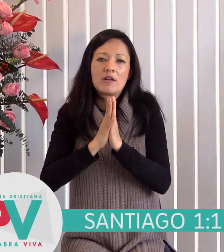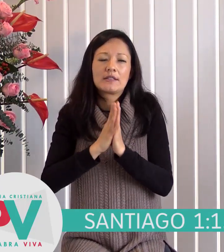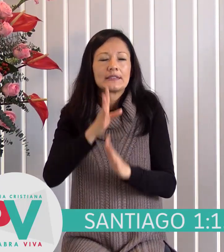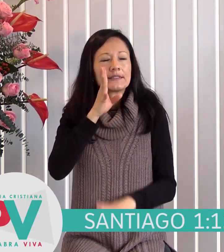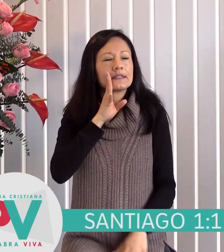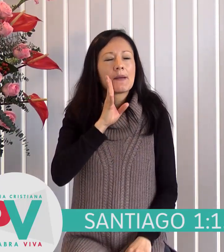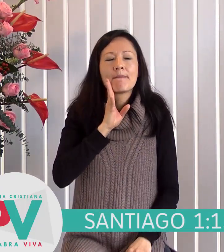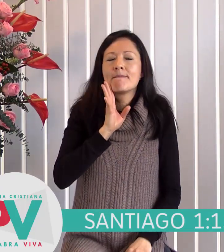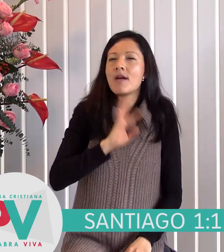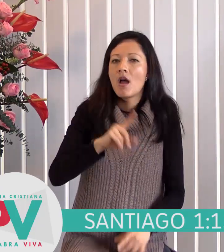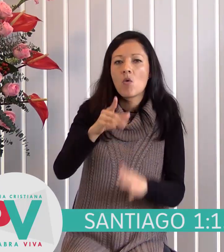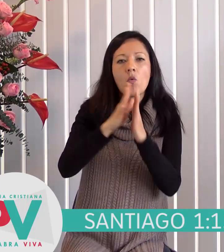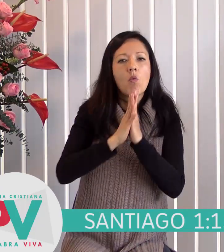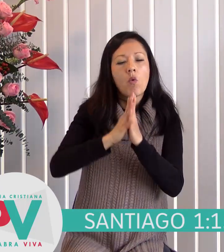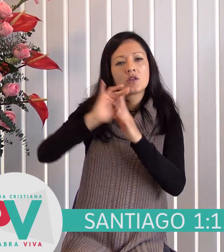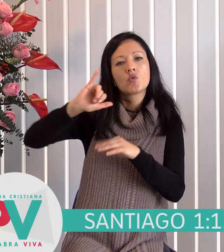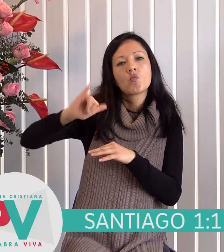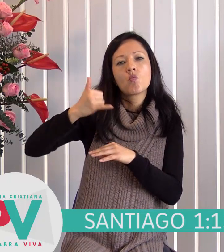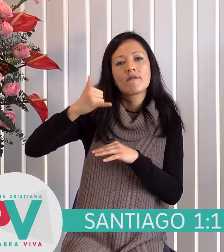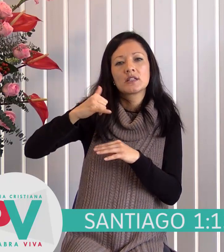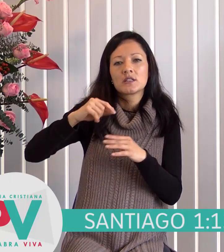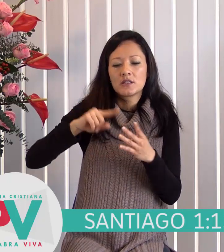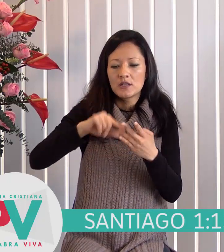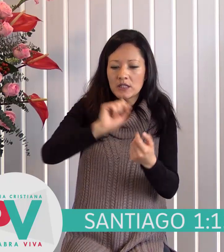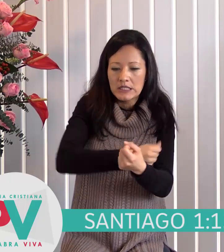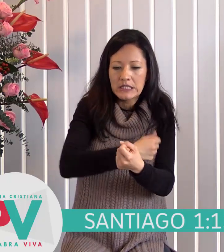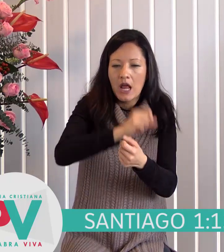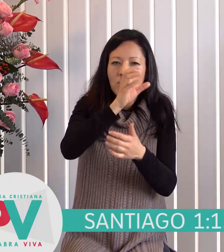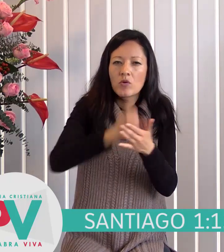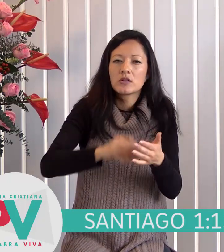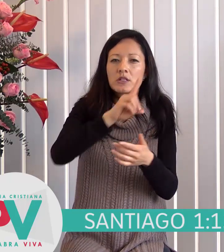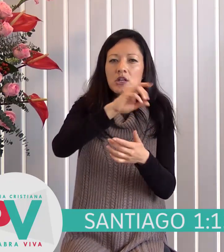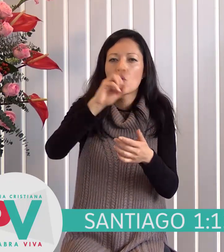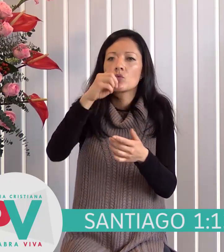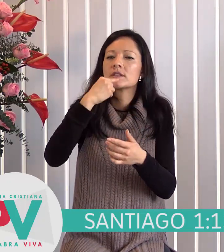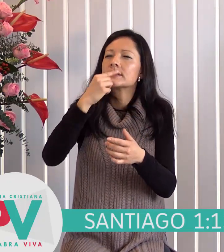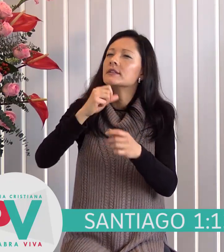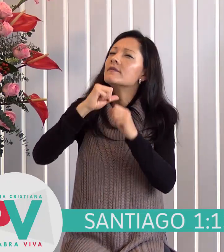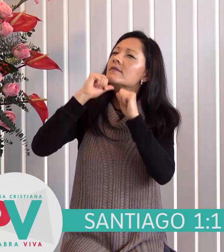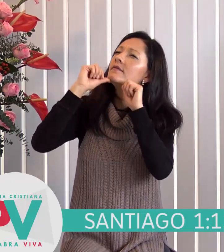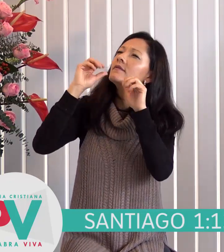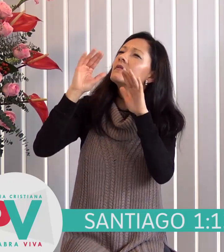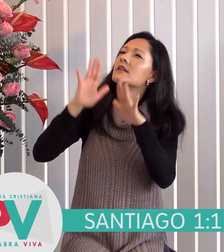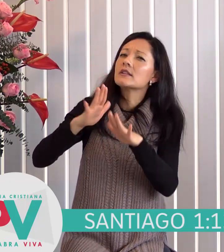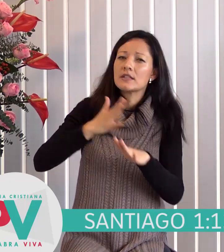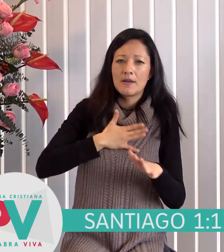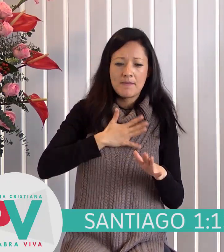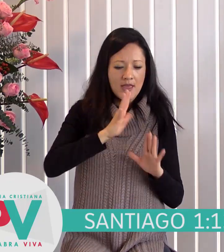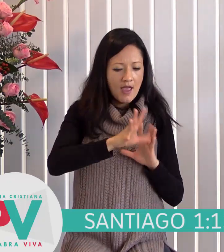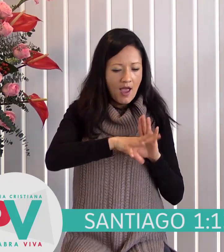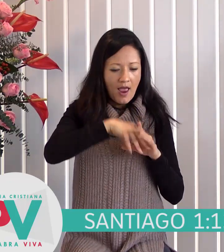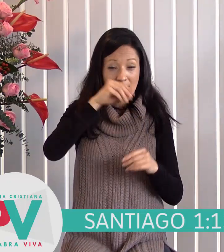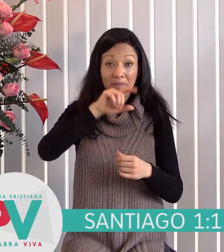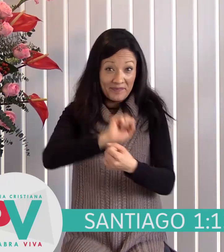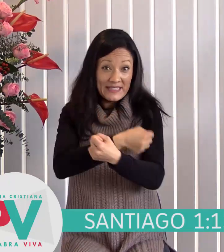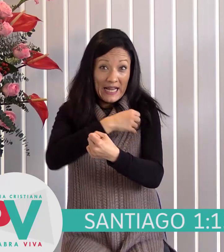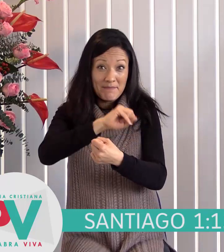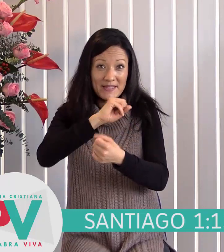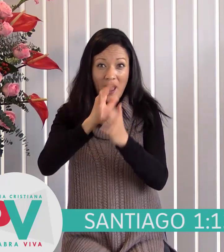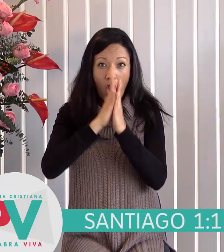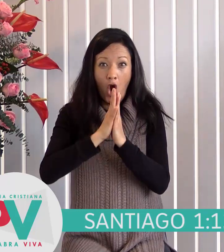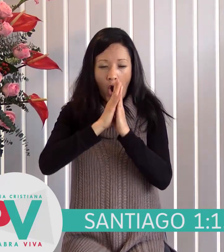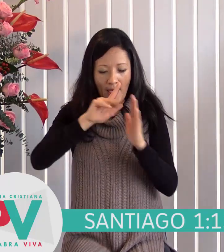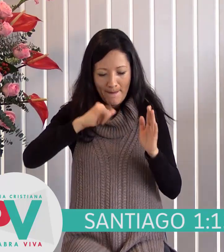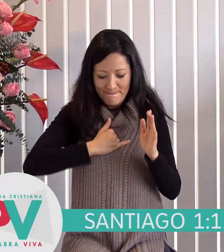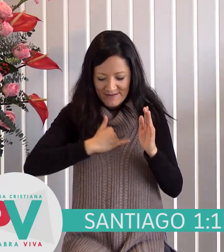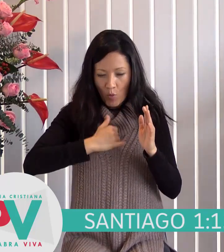encantó la oración del jueves del Salmo 101 que decía, bendice alma mía. Está el salmista orando a sí mismo. Yo nunca había